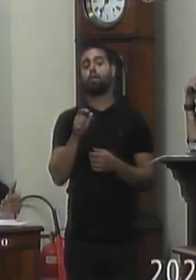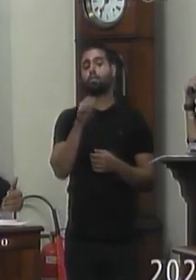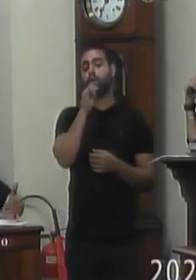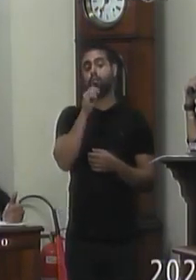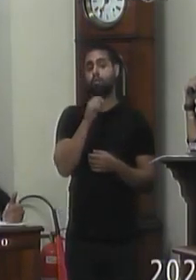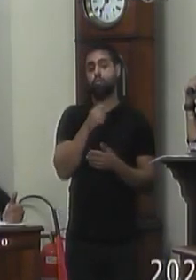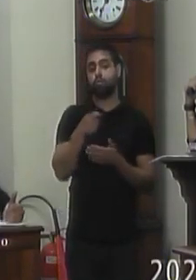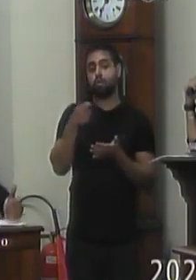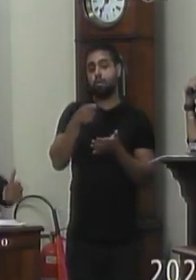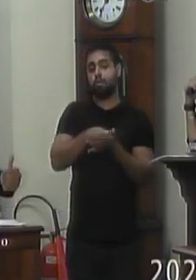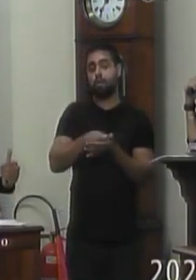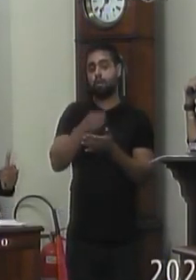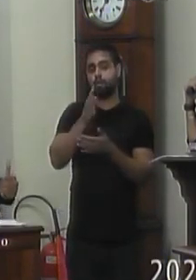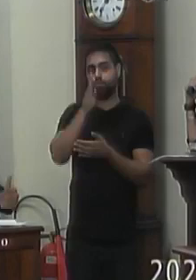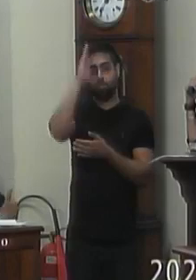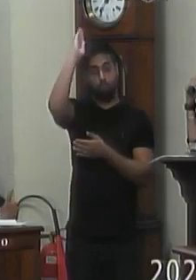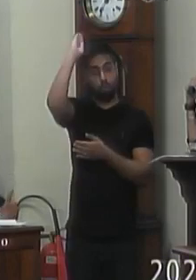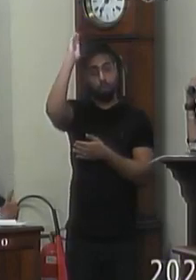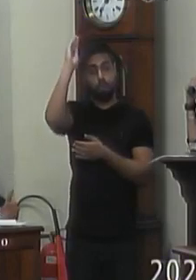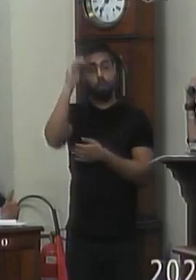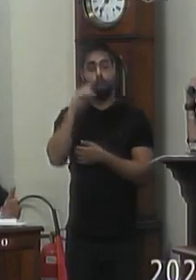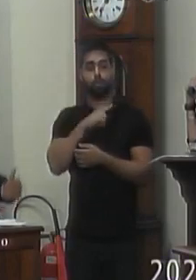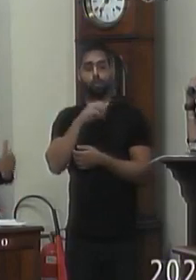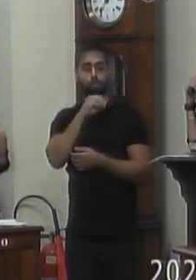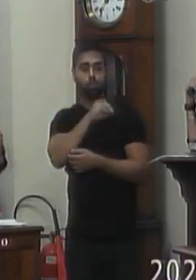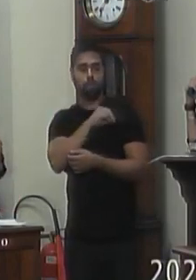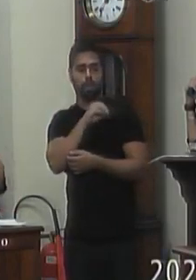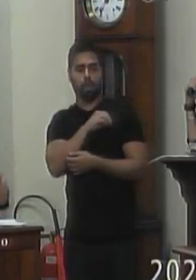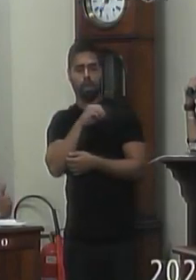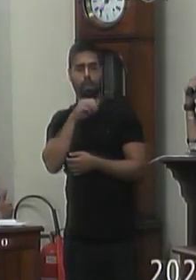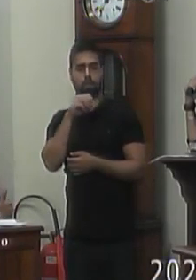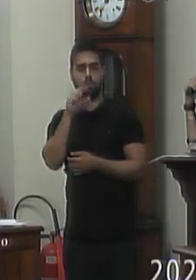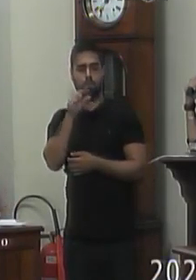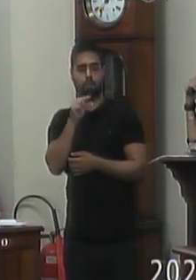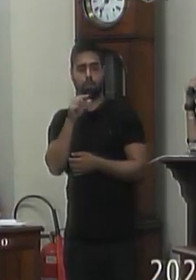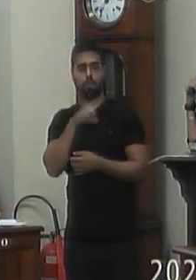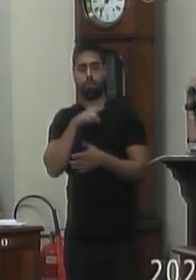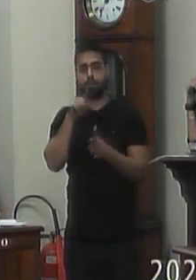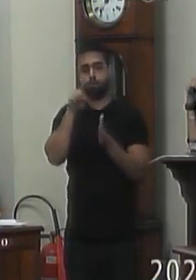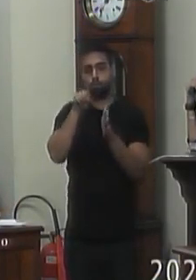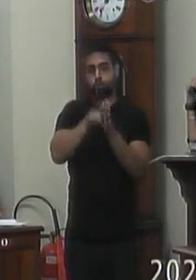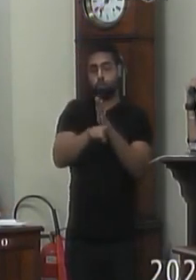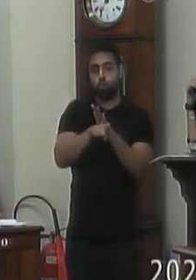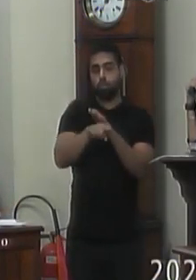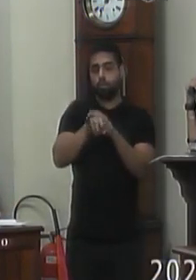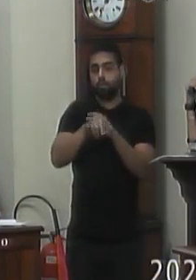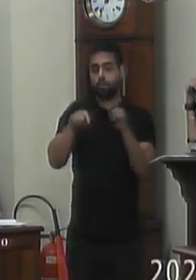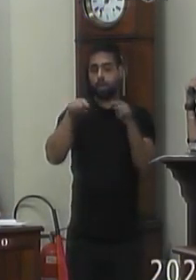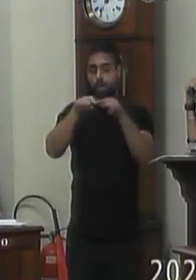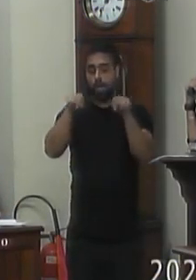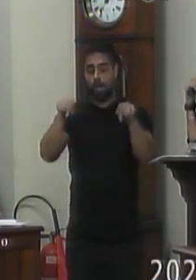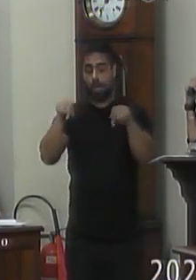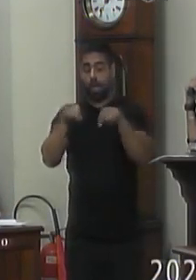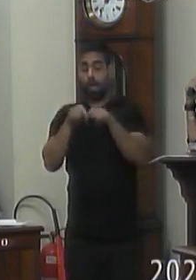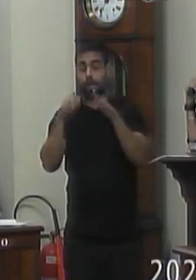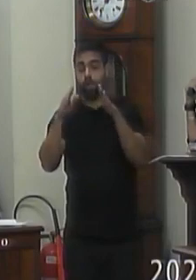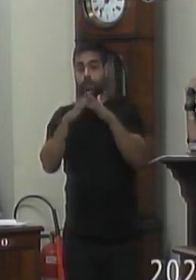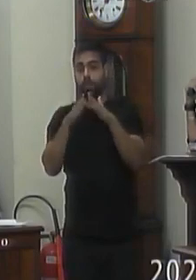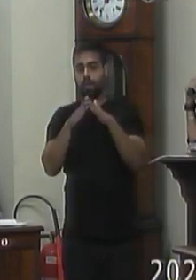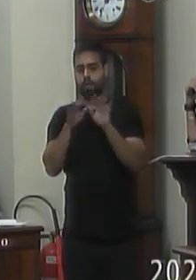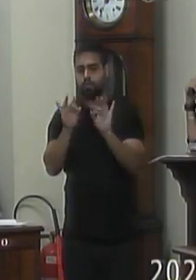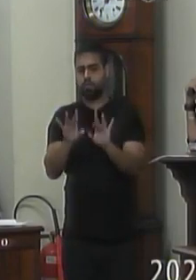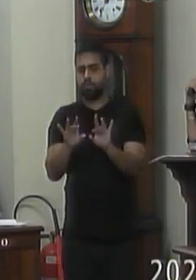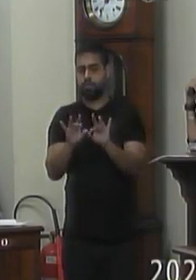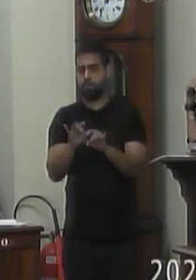bombeiro, idosos que recebam até um salário mínimo, eles têm um desconto caso a metragem da casa dela seja uma questão